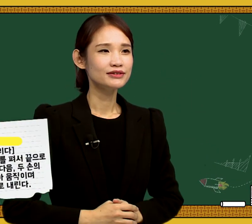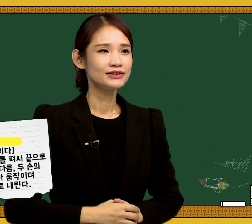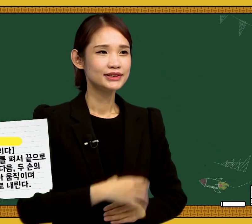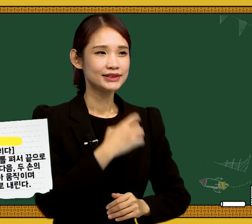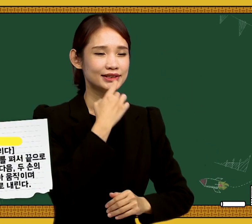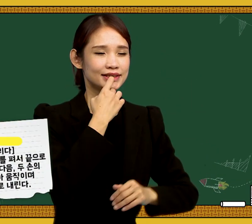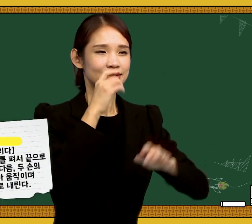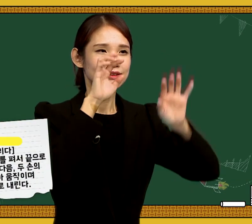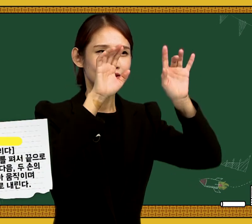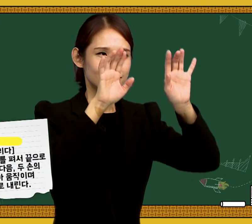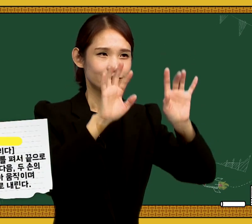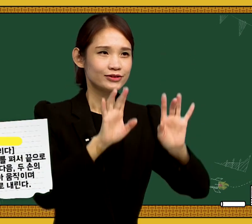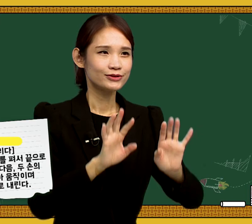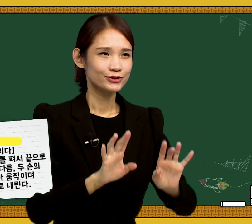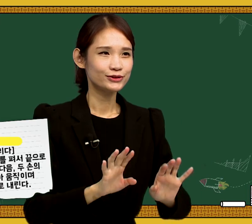눈